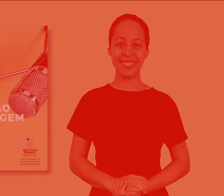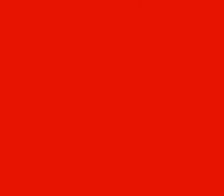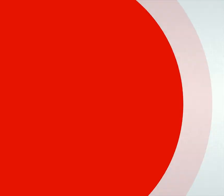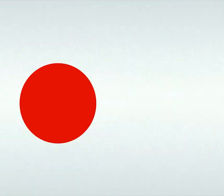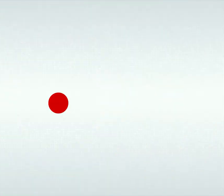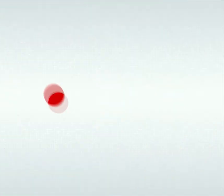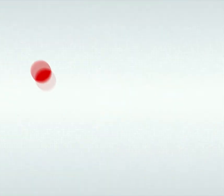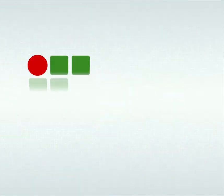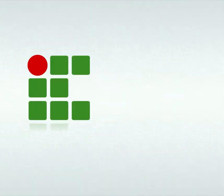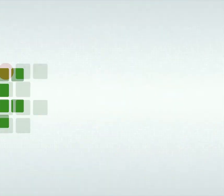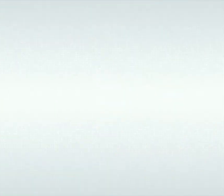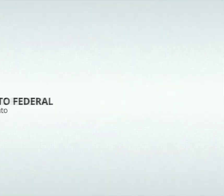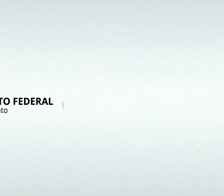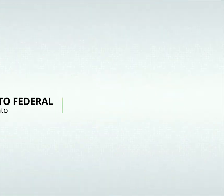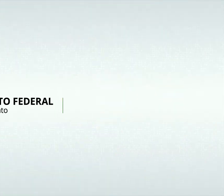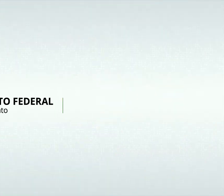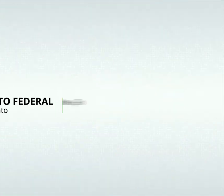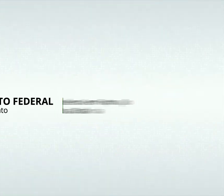E aí